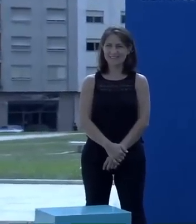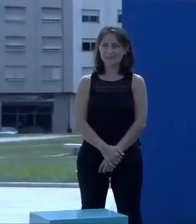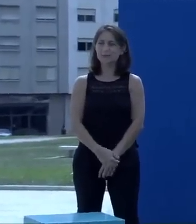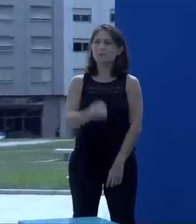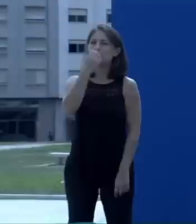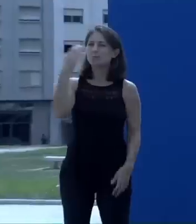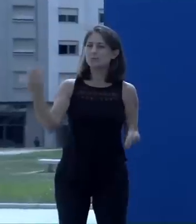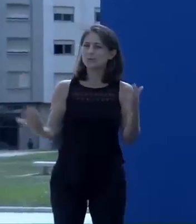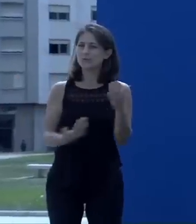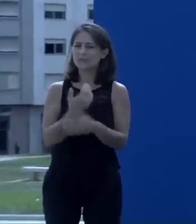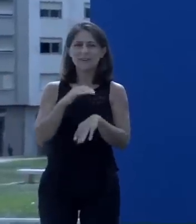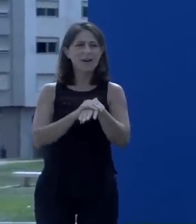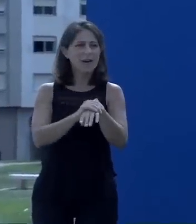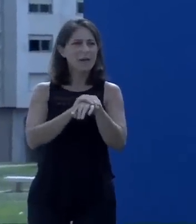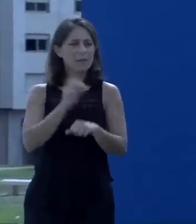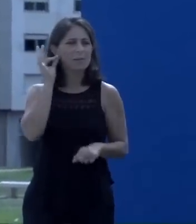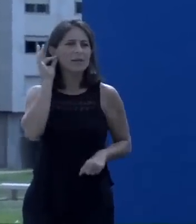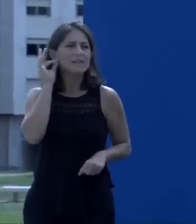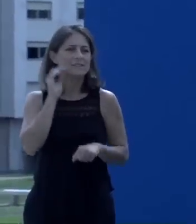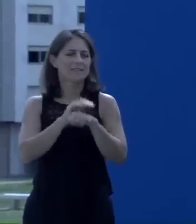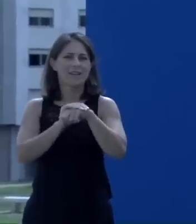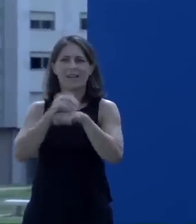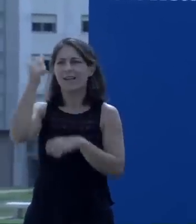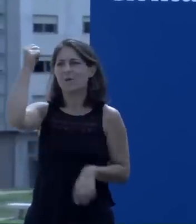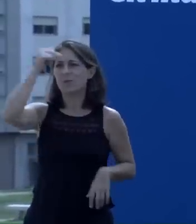Bos días, amigas, amigos.